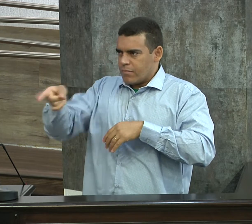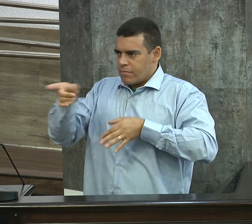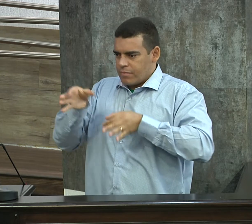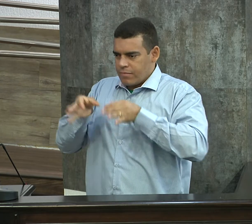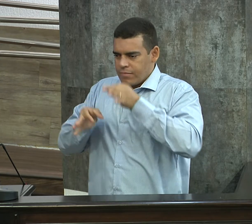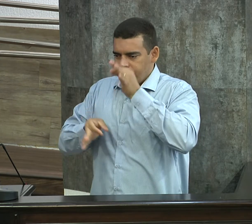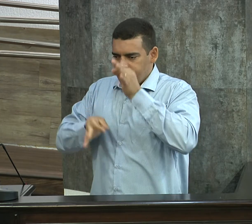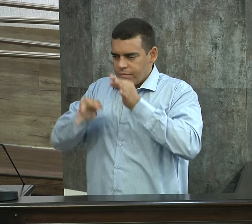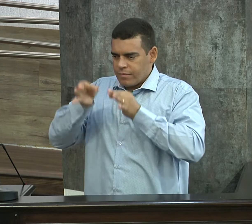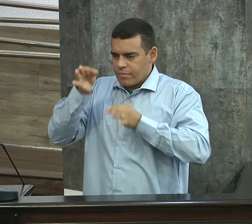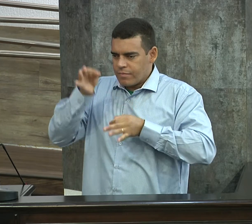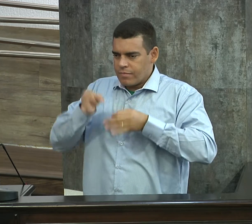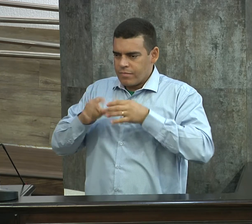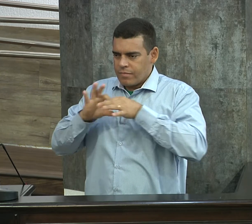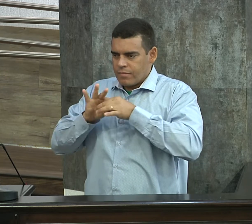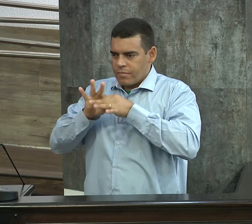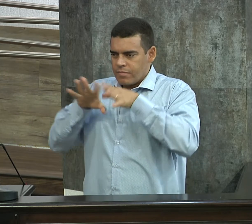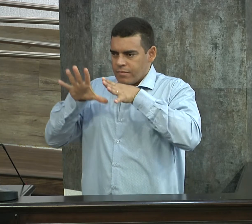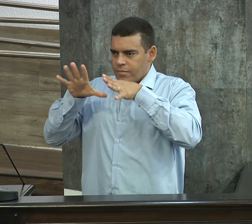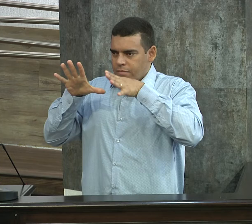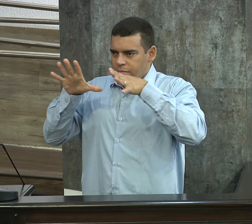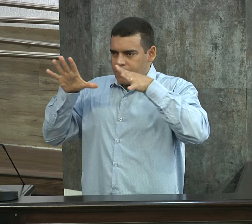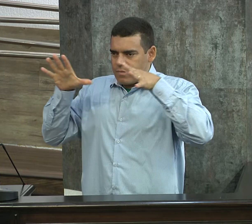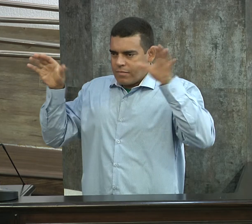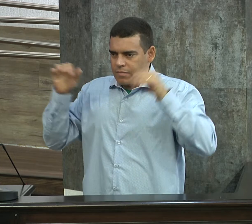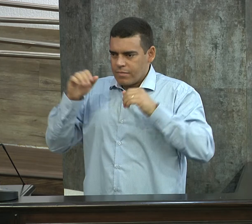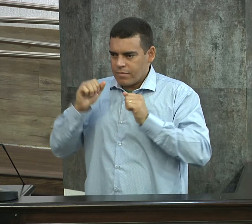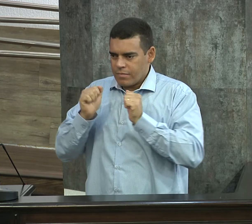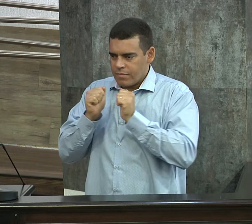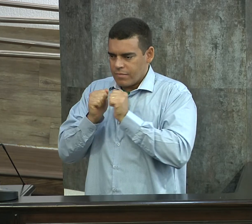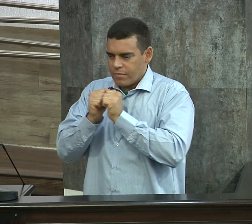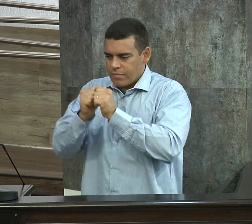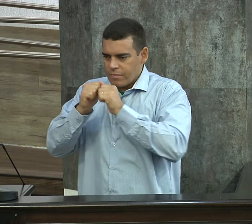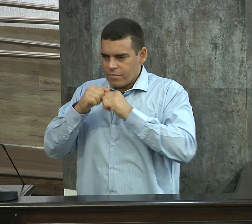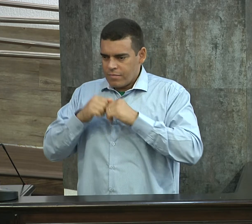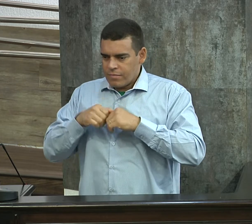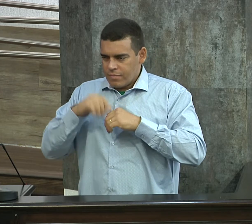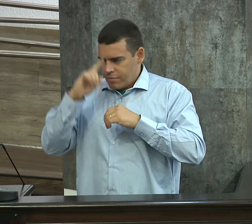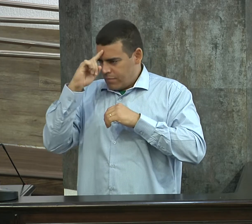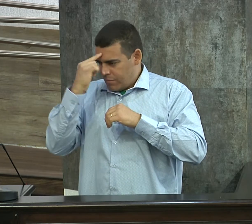E, assim, acontece que hoje